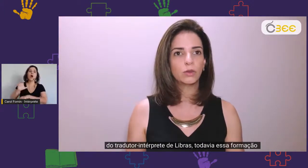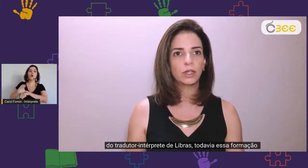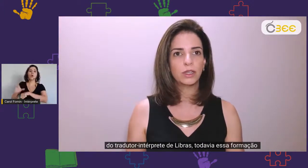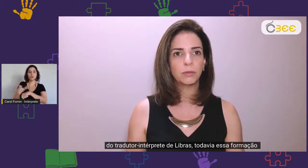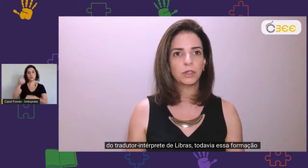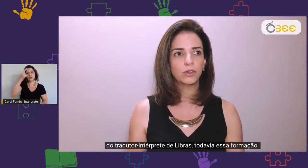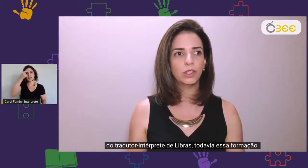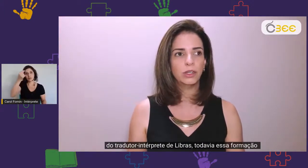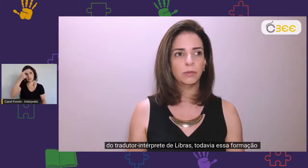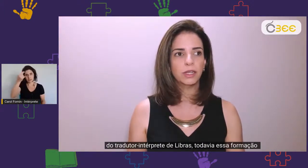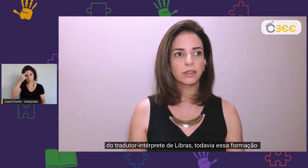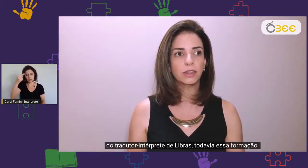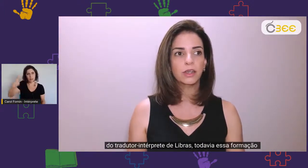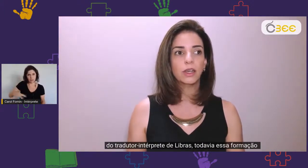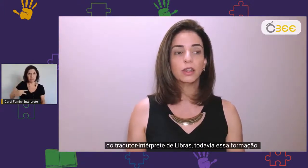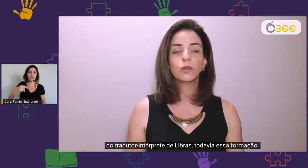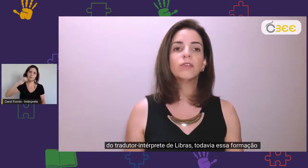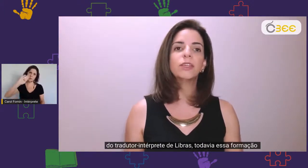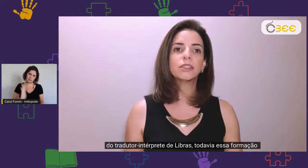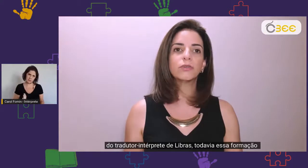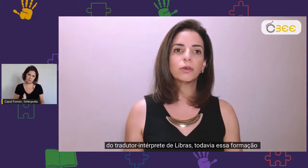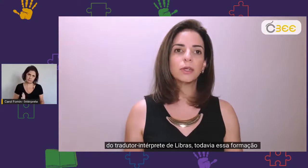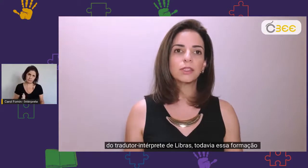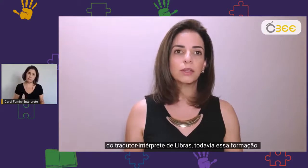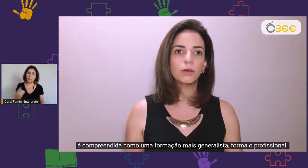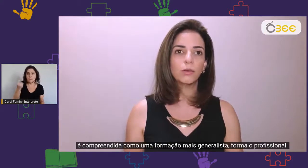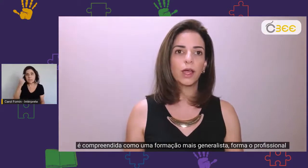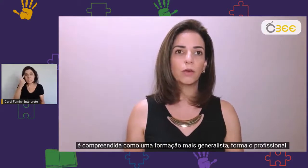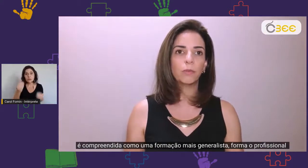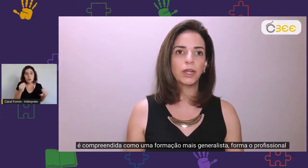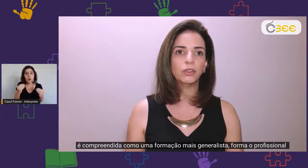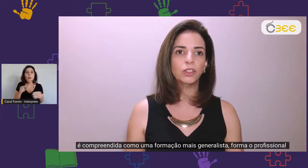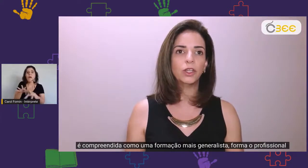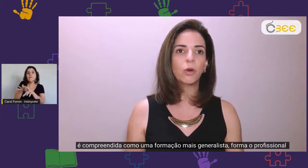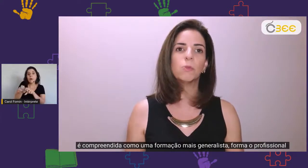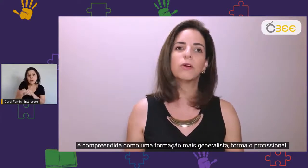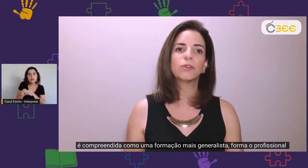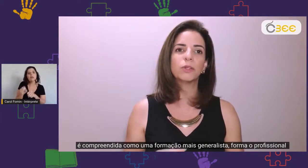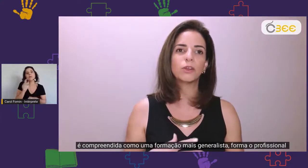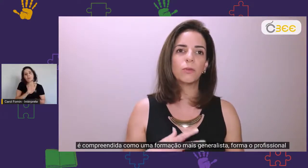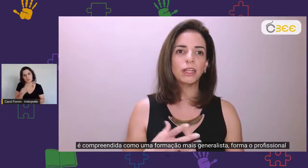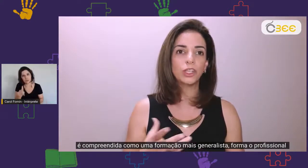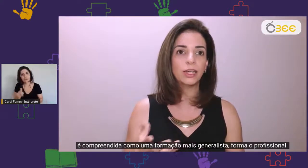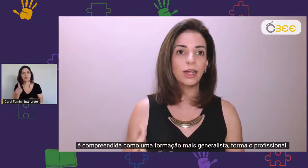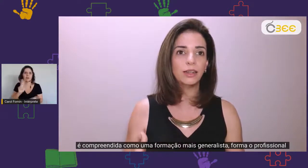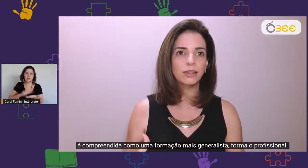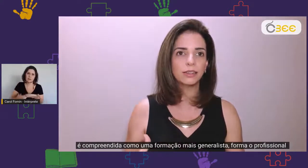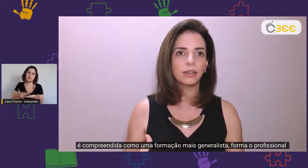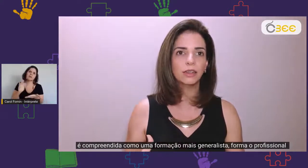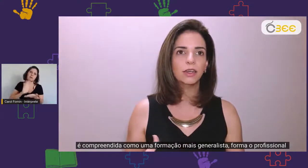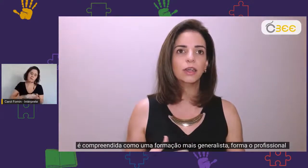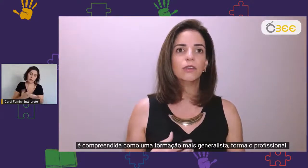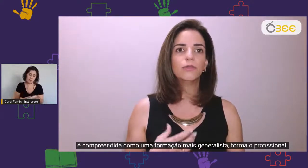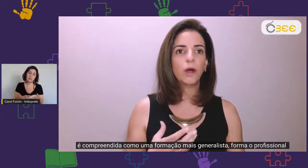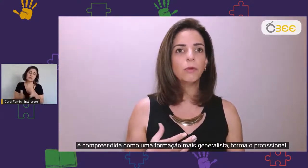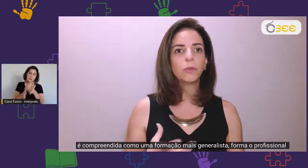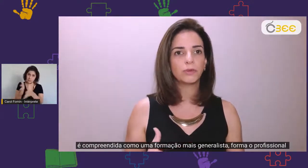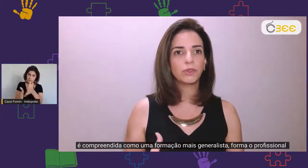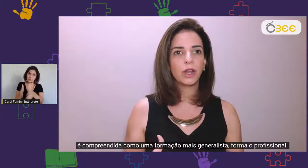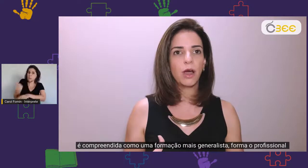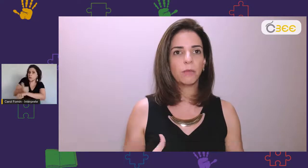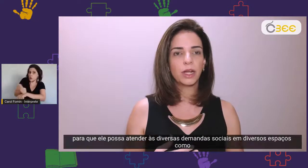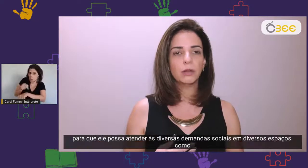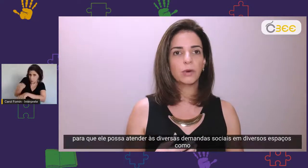do tradutor-intérprete de Libras. Todavia, essa formação é compreendida como uma formação mais generalista,